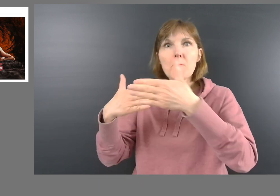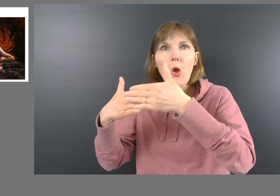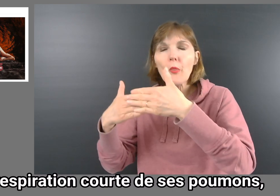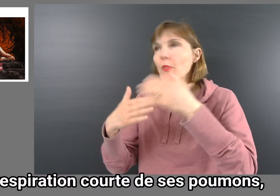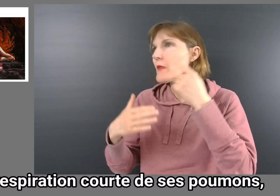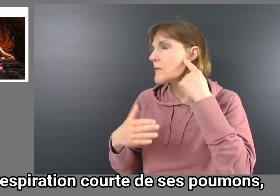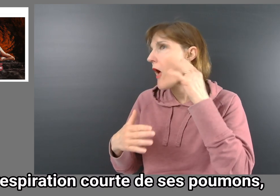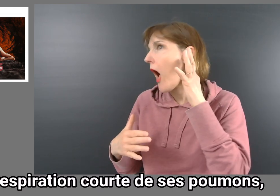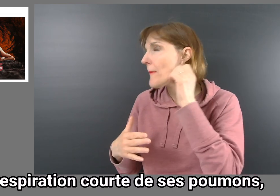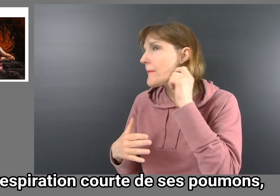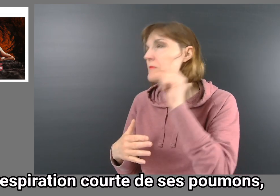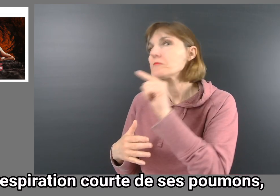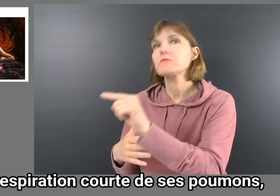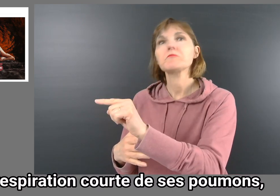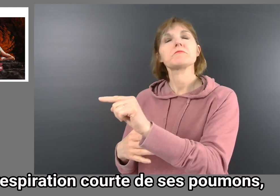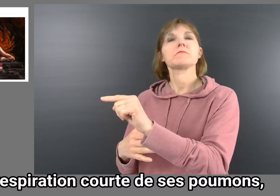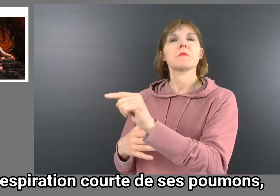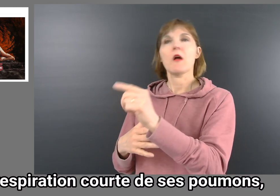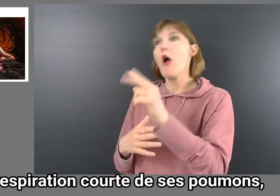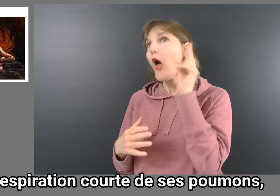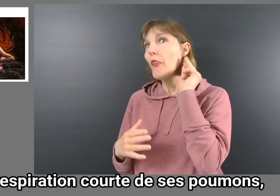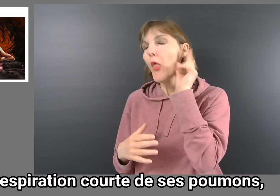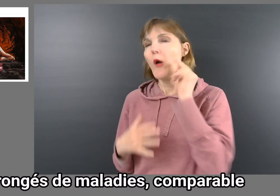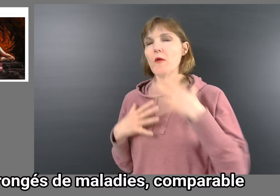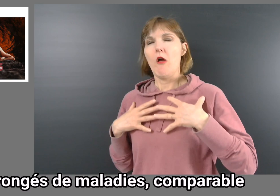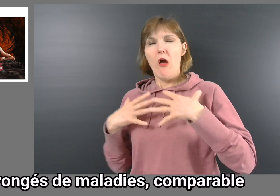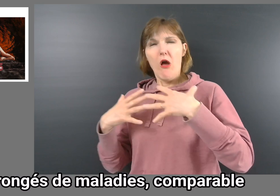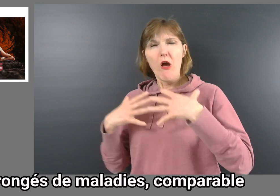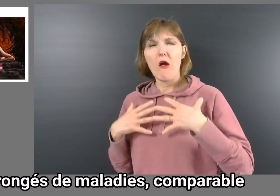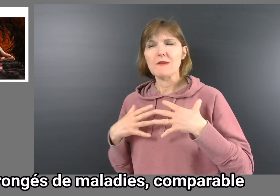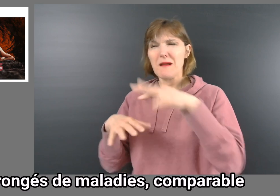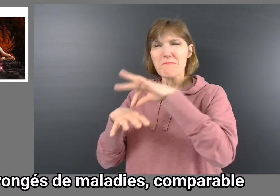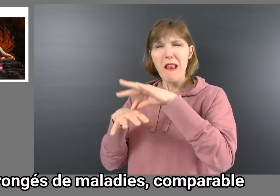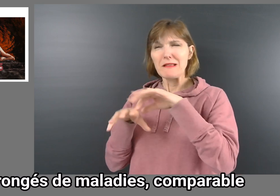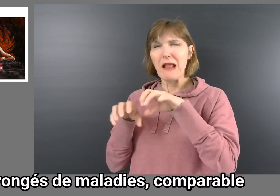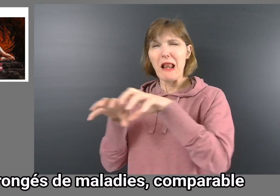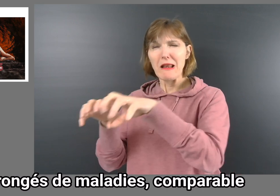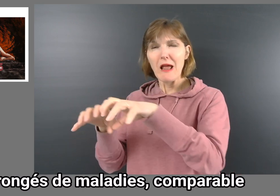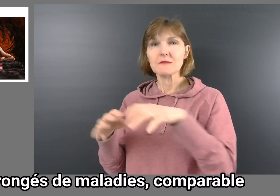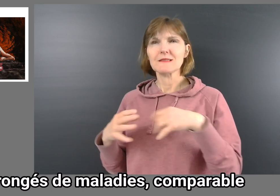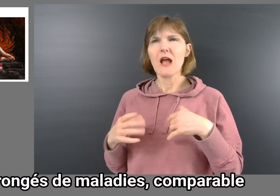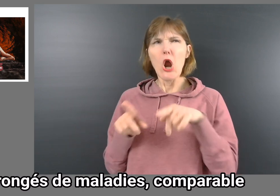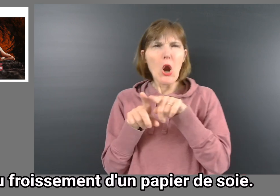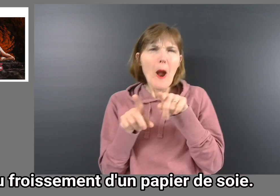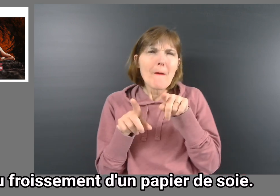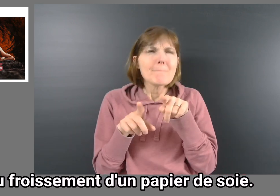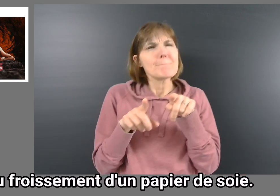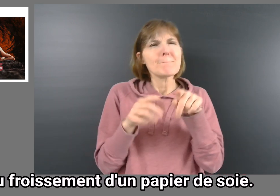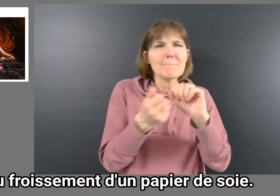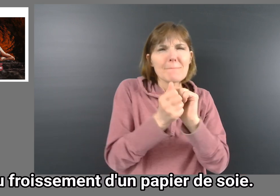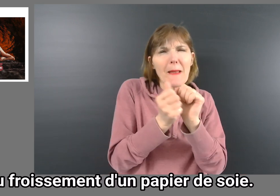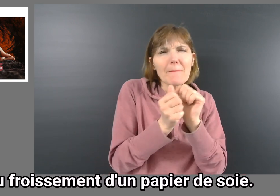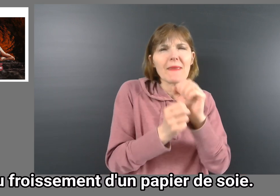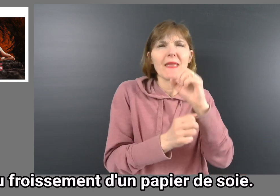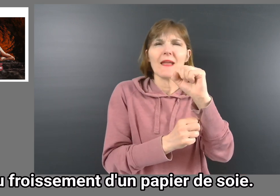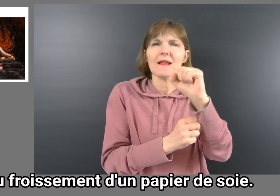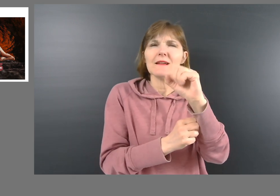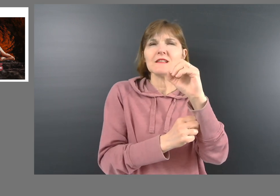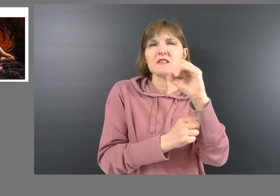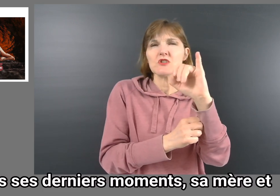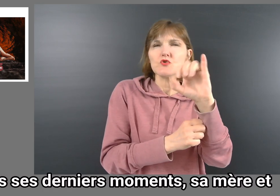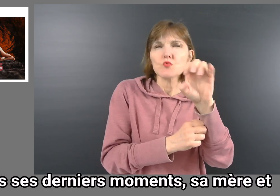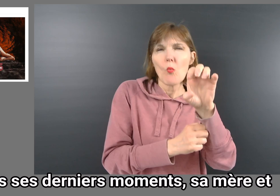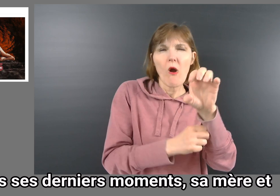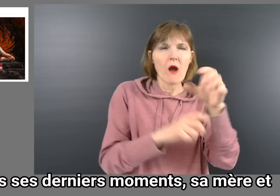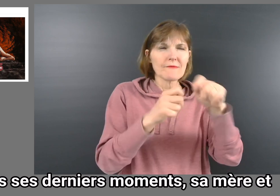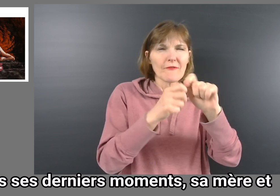la respiration courte de ses poumons rongés de maladie, comparable au froissement d'un papier de soie. Dans